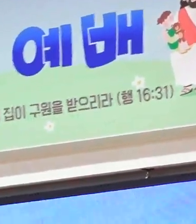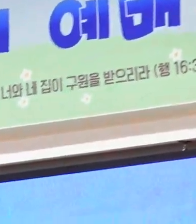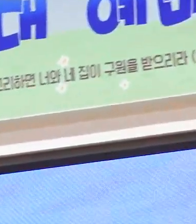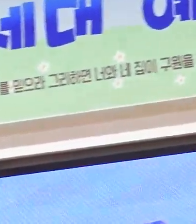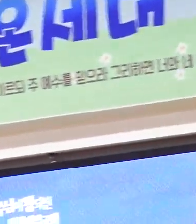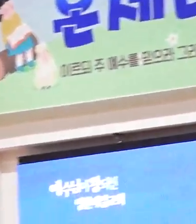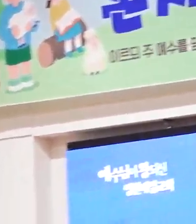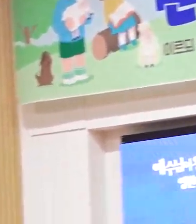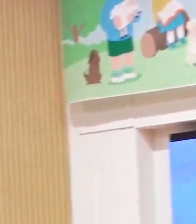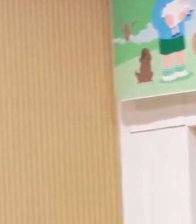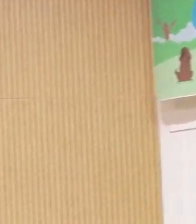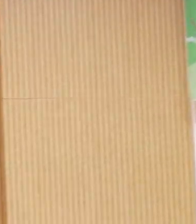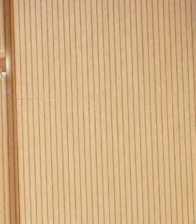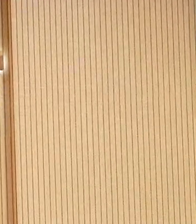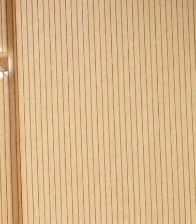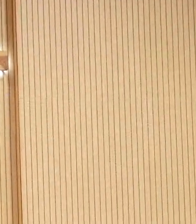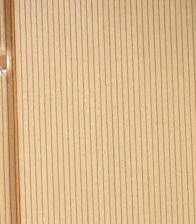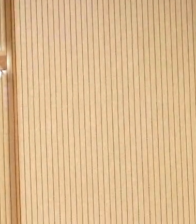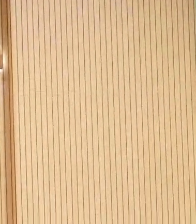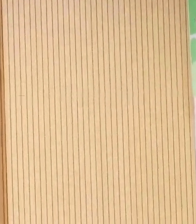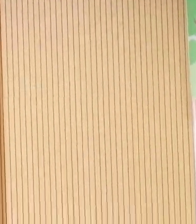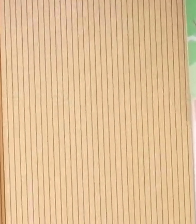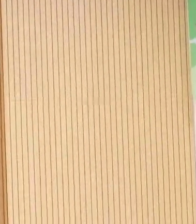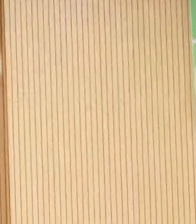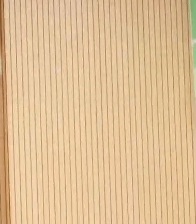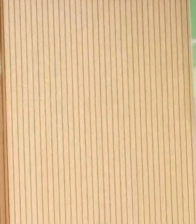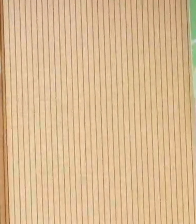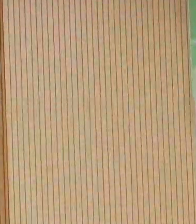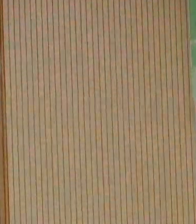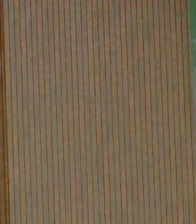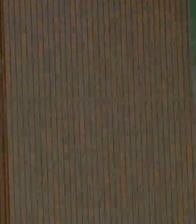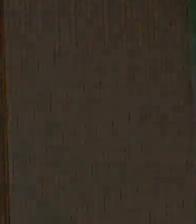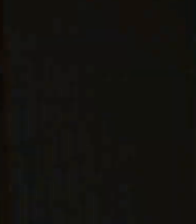70세 이상 되신 우리 교회 어르신들 정말 너무 감사드리고 또